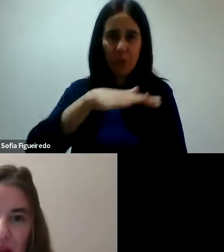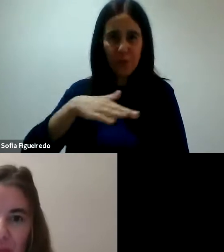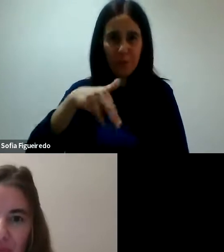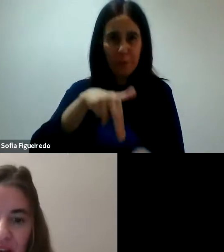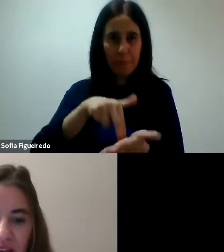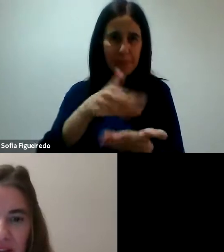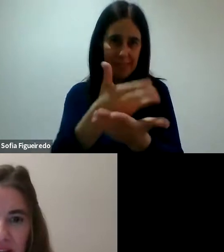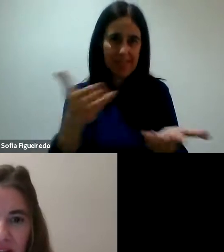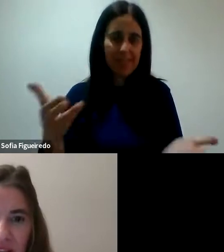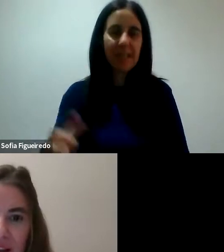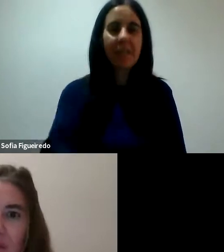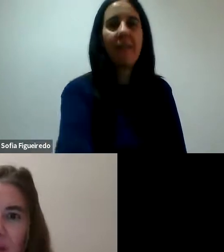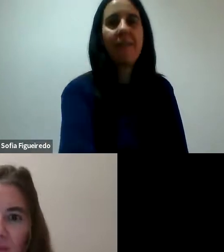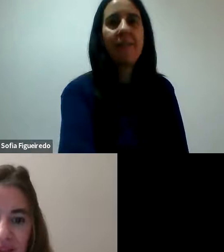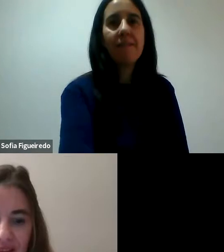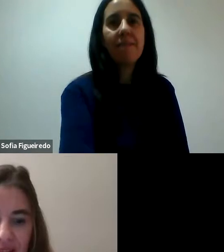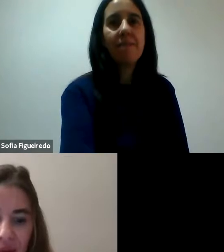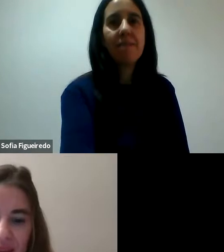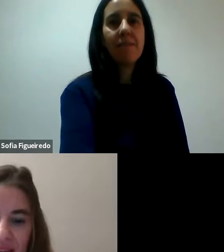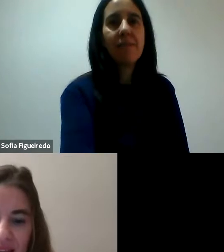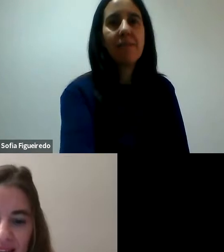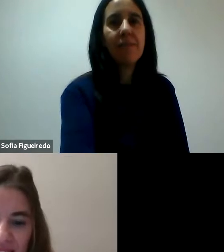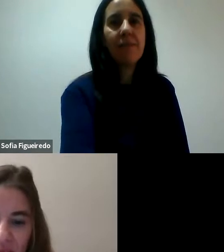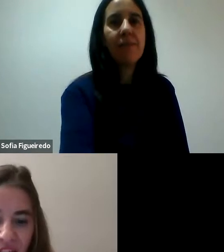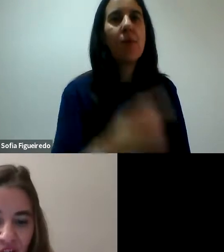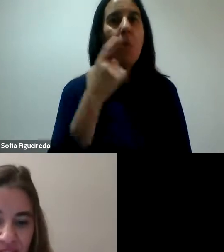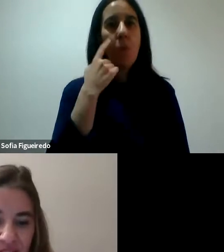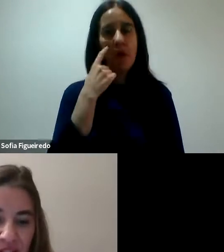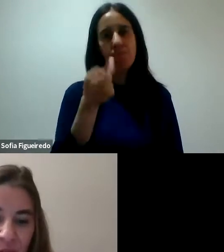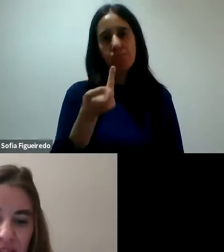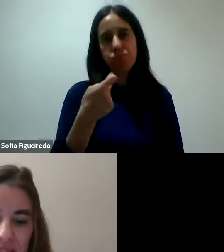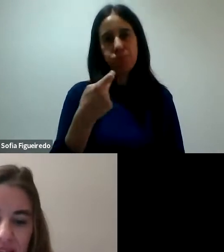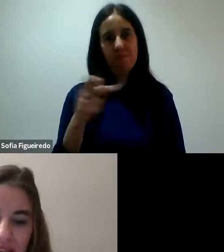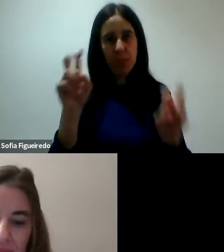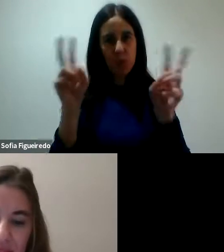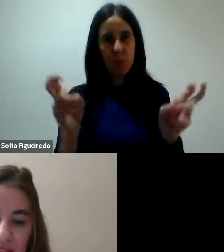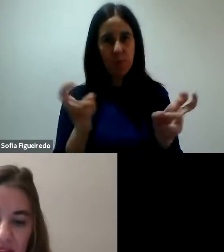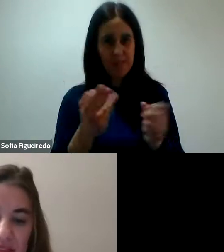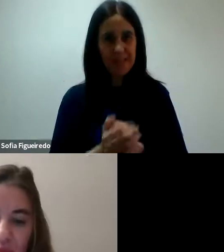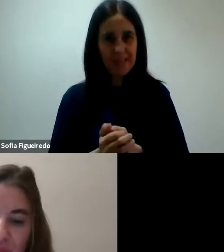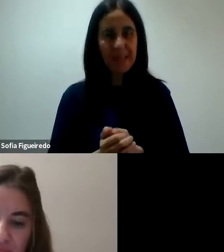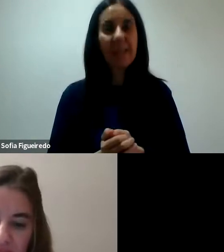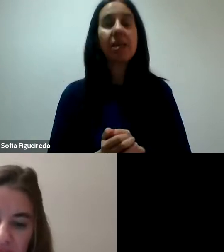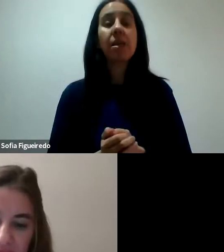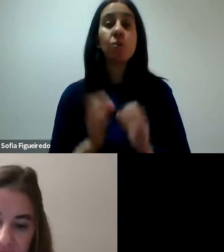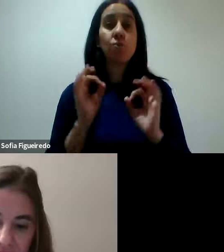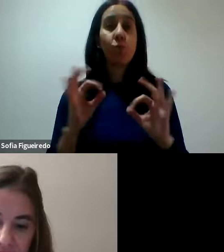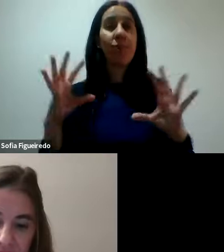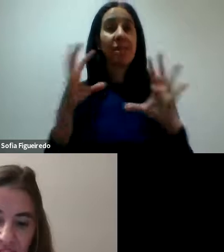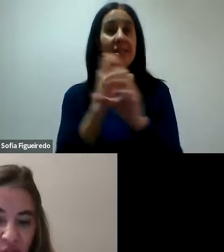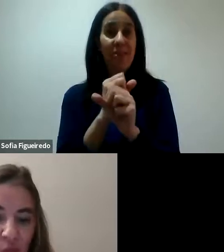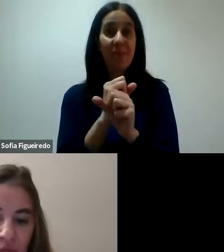presentes para poderem dar a vossa apreciação em relação a esta sessão, e assim damos por